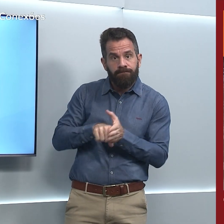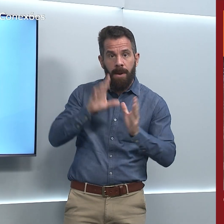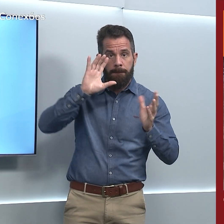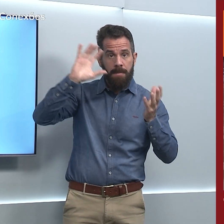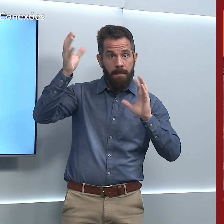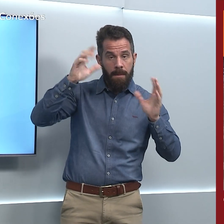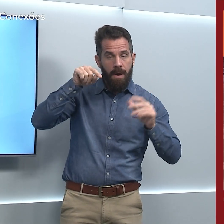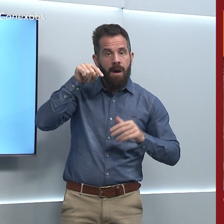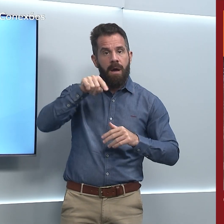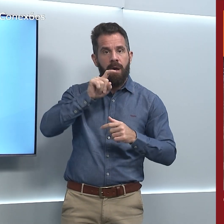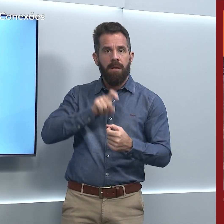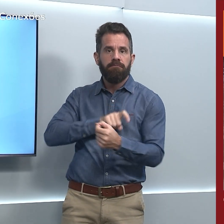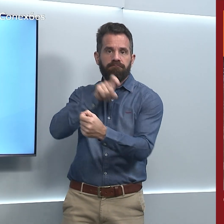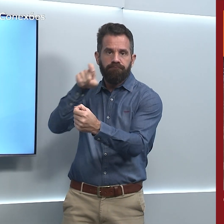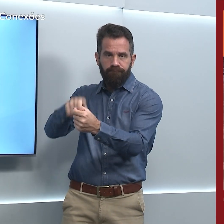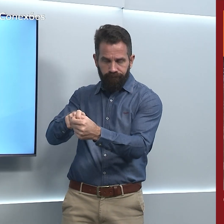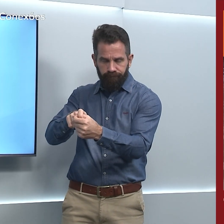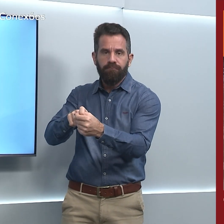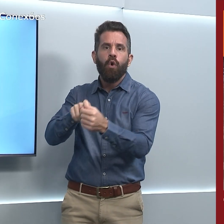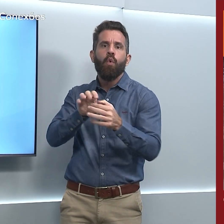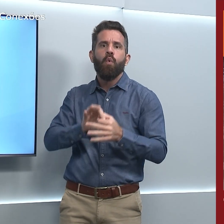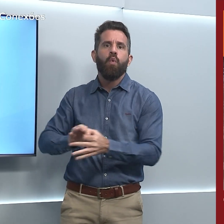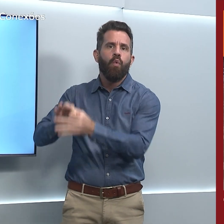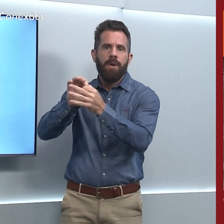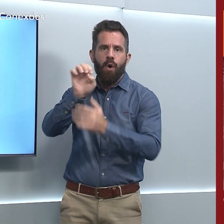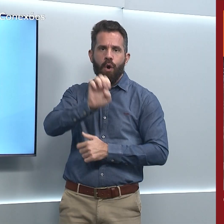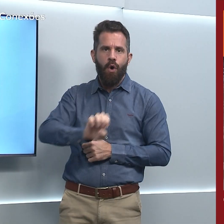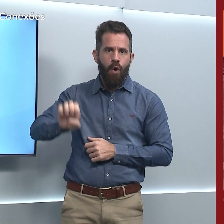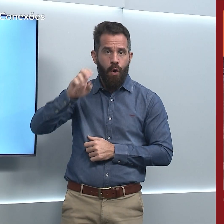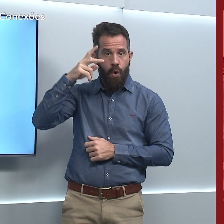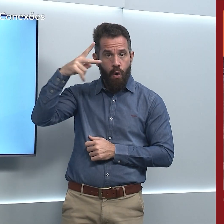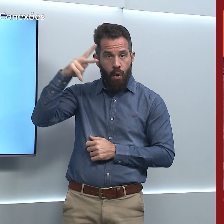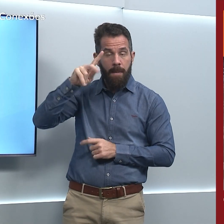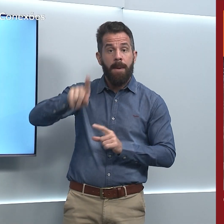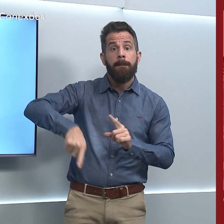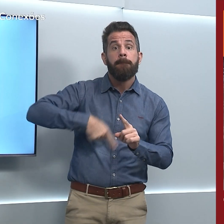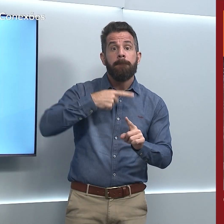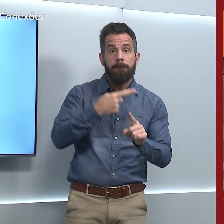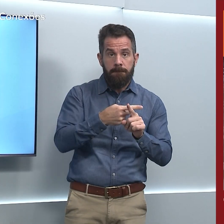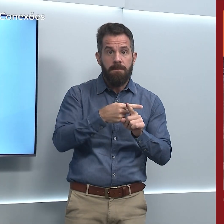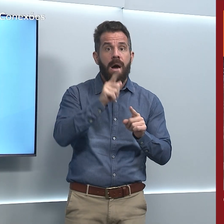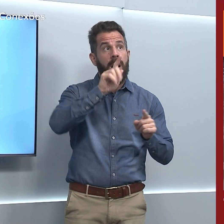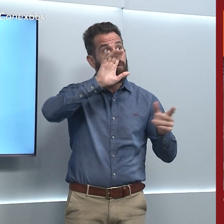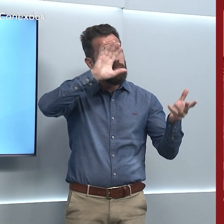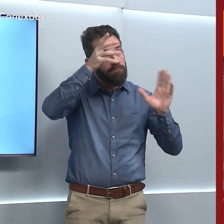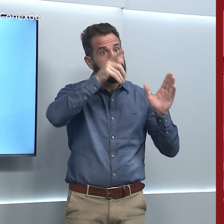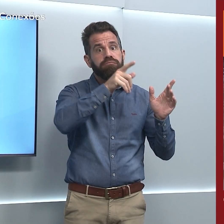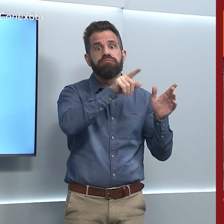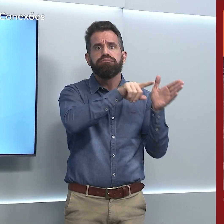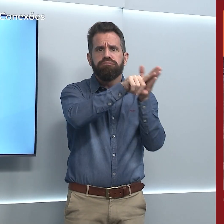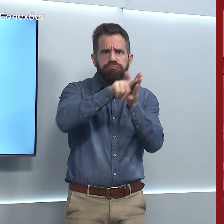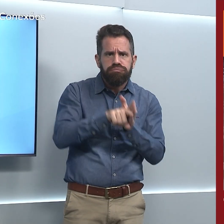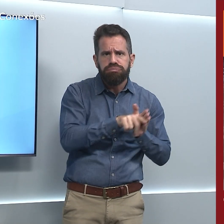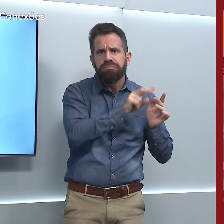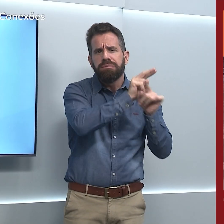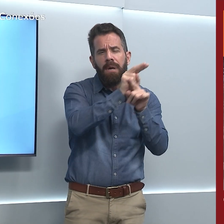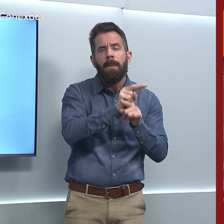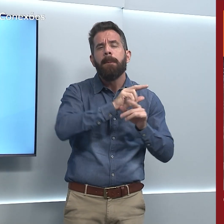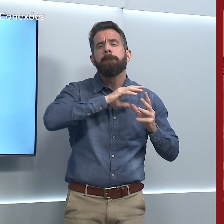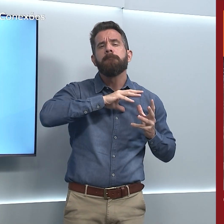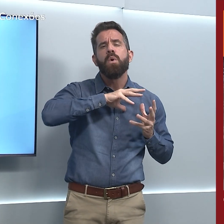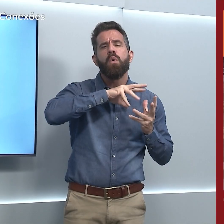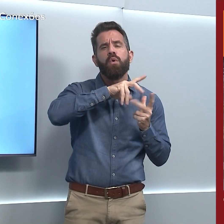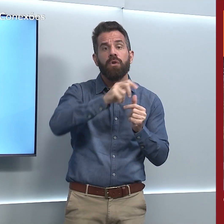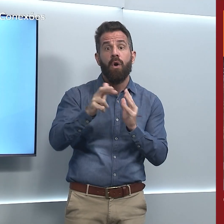da União Europeia, e também segundo dados da Organização Meteorológica Mundial, em um relatório conjunto que